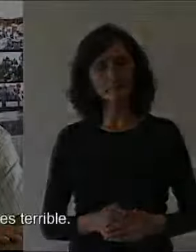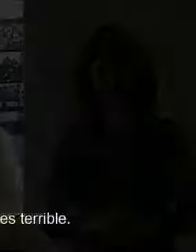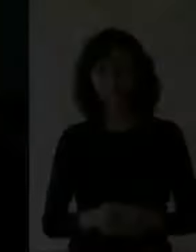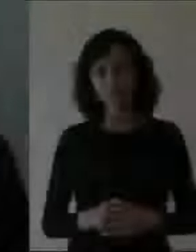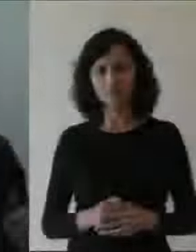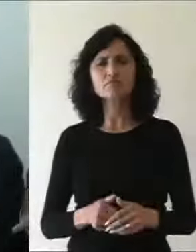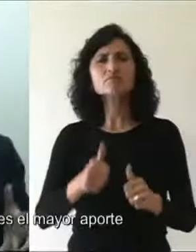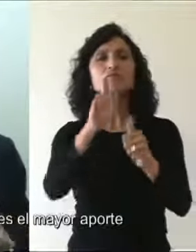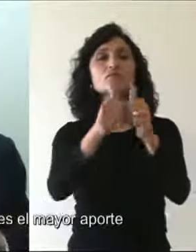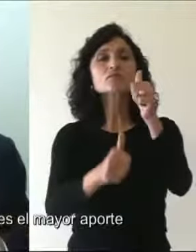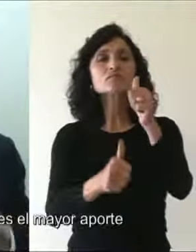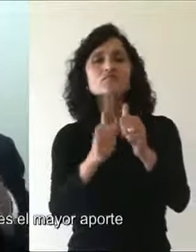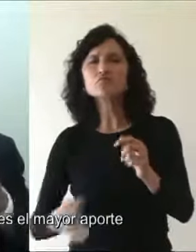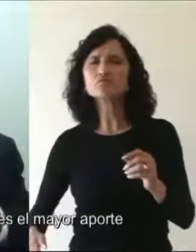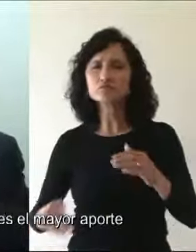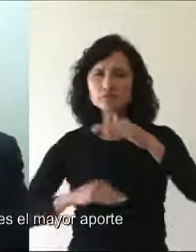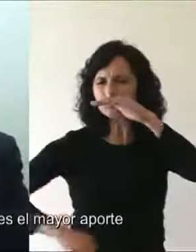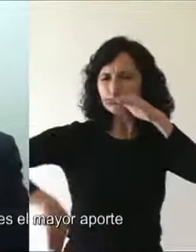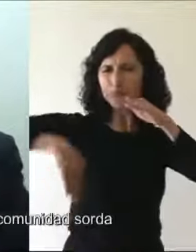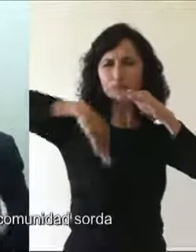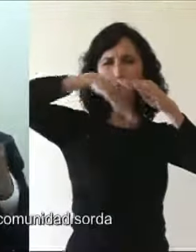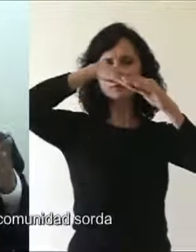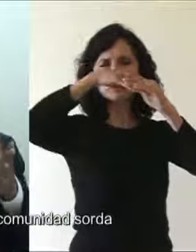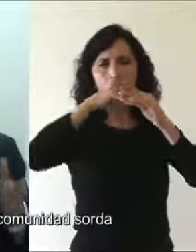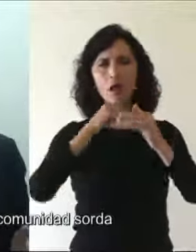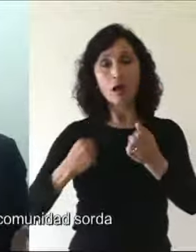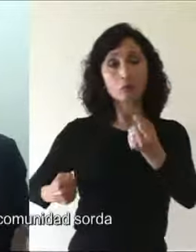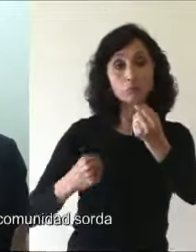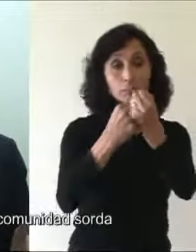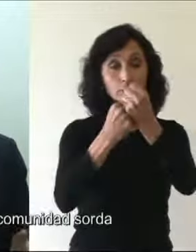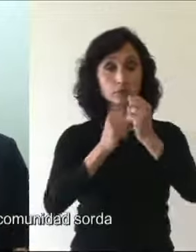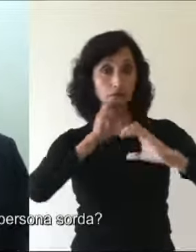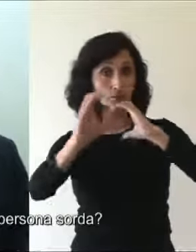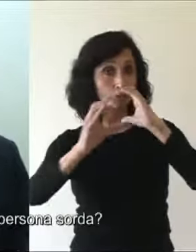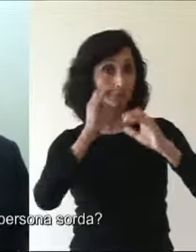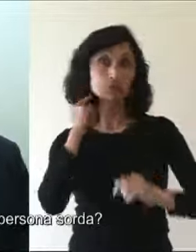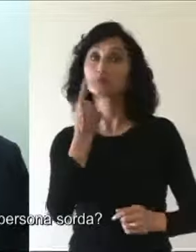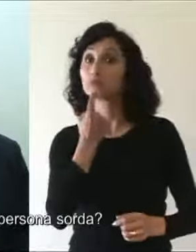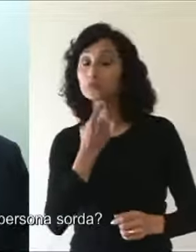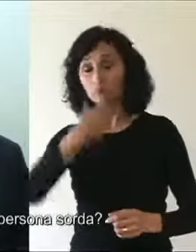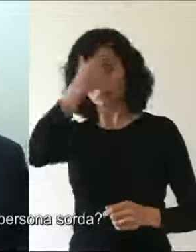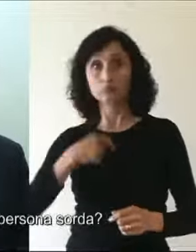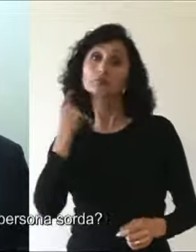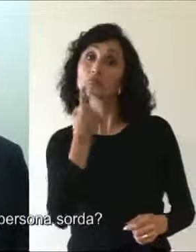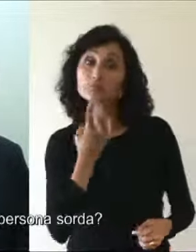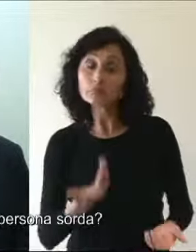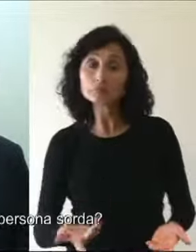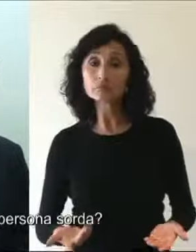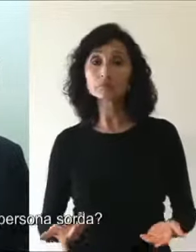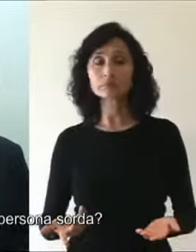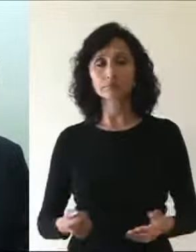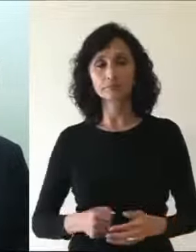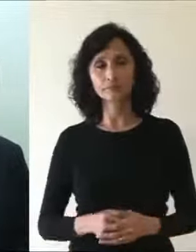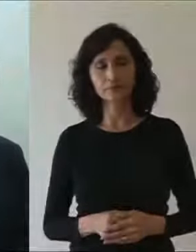puede comunicarse. ¿Cuál es el mayor aporte de la comunidad sorda a la persona sorda?